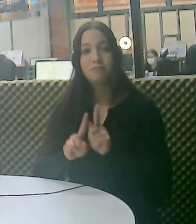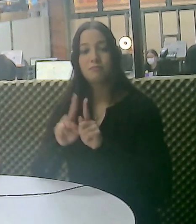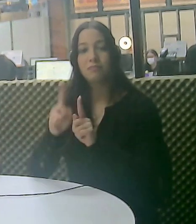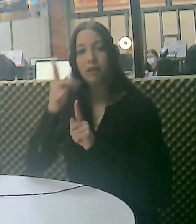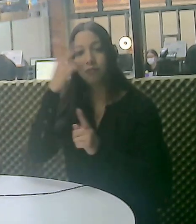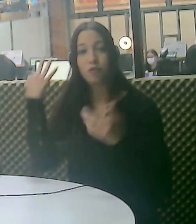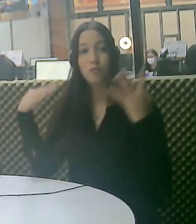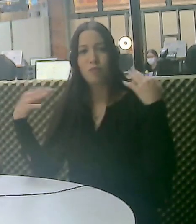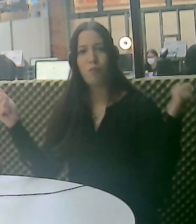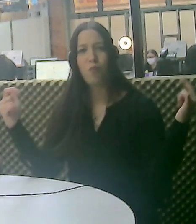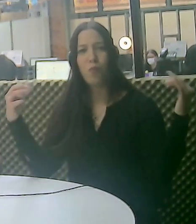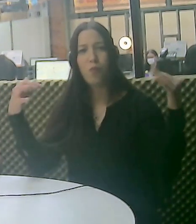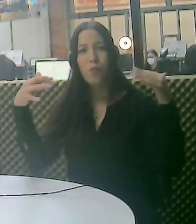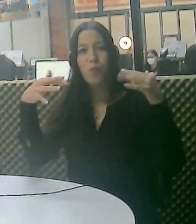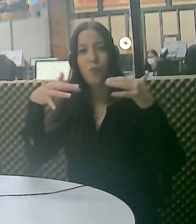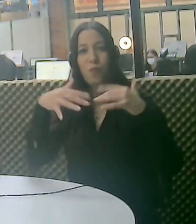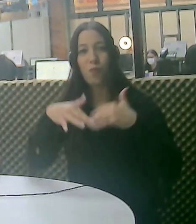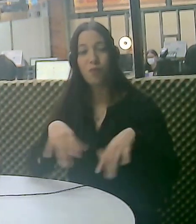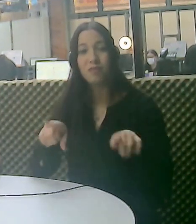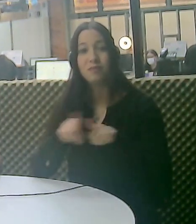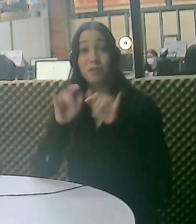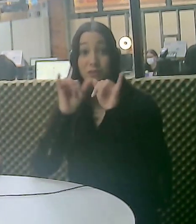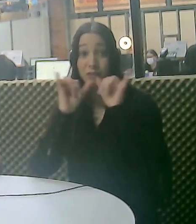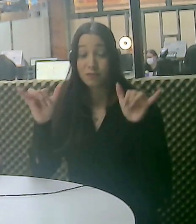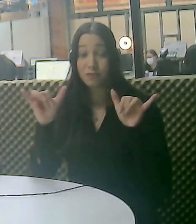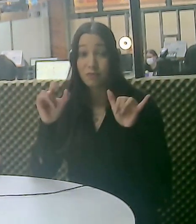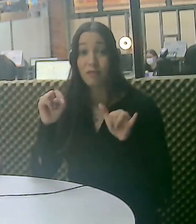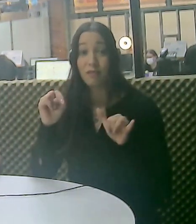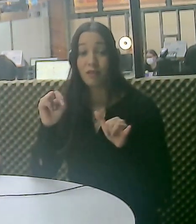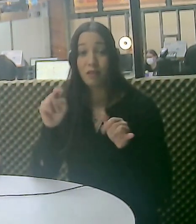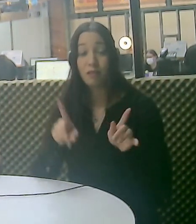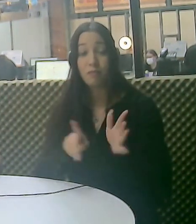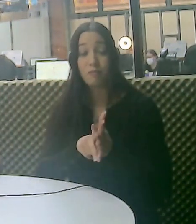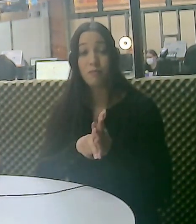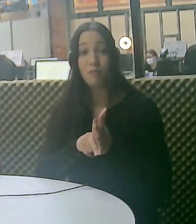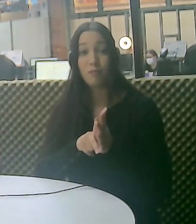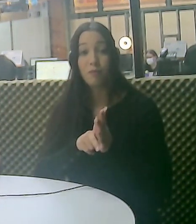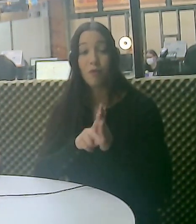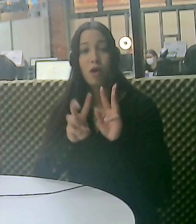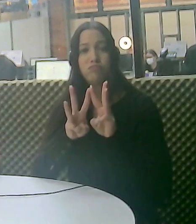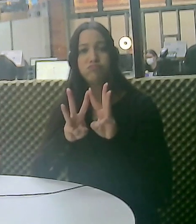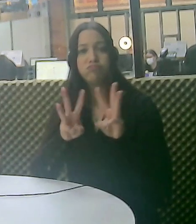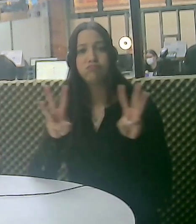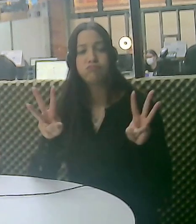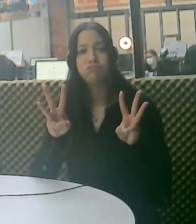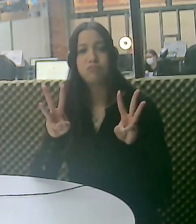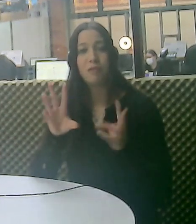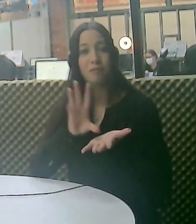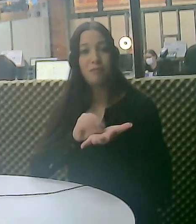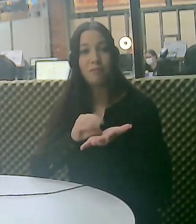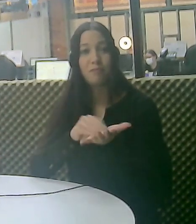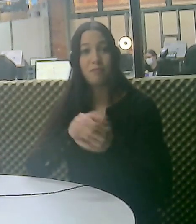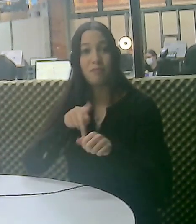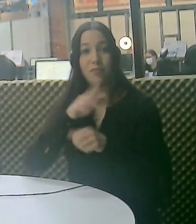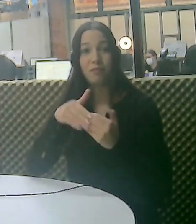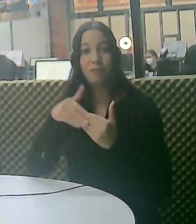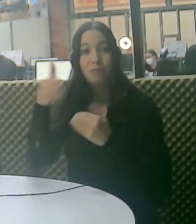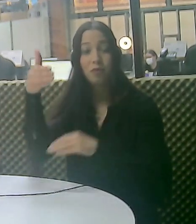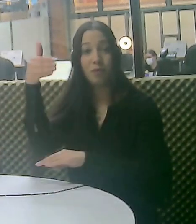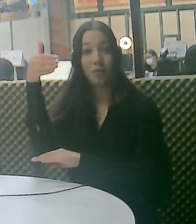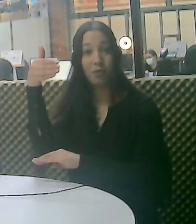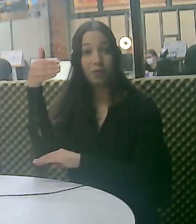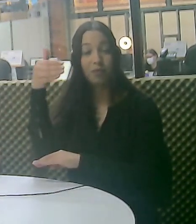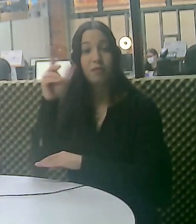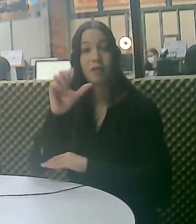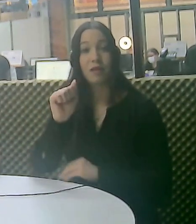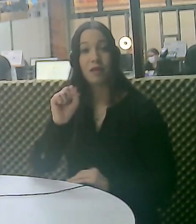de turistas na cidade foi divulgado recentemente em levantamento realizado pelo maior site e aplicativo internacional de hospedagens,